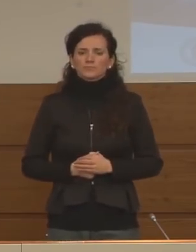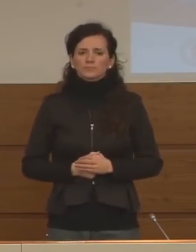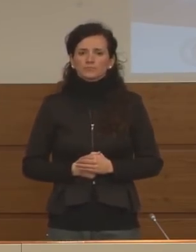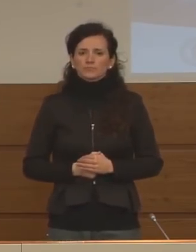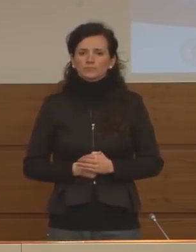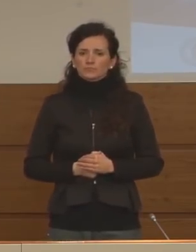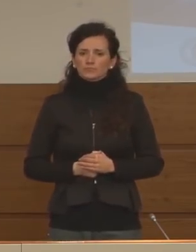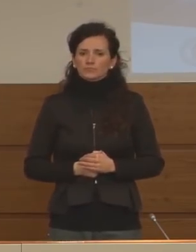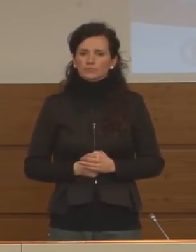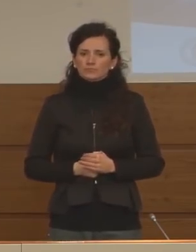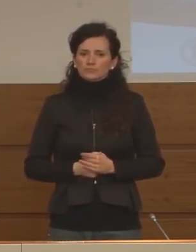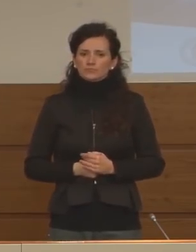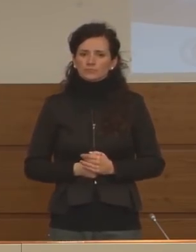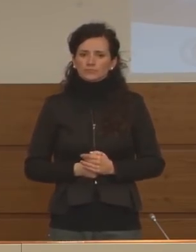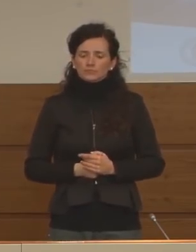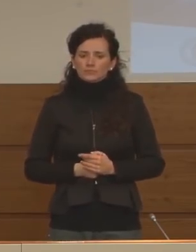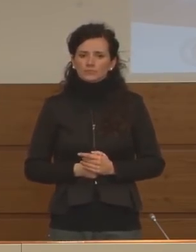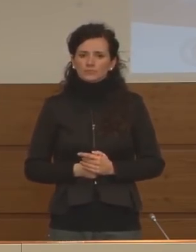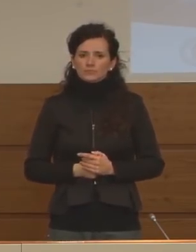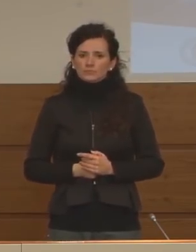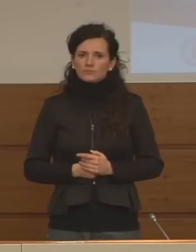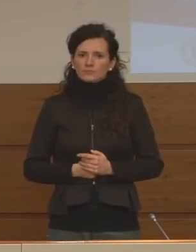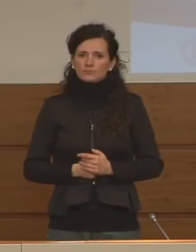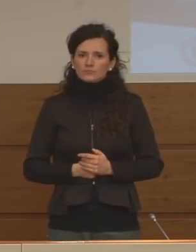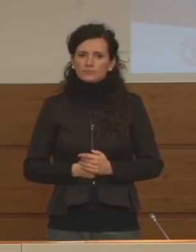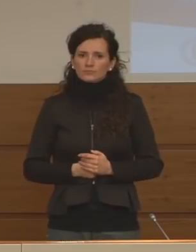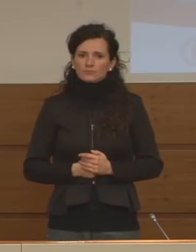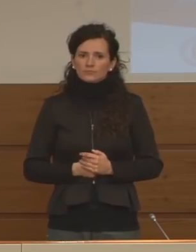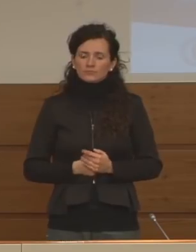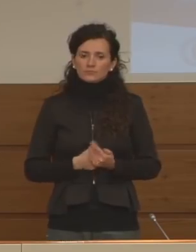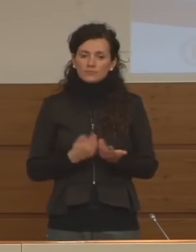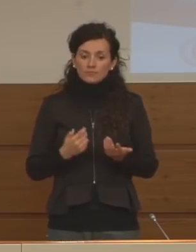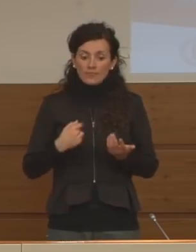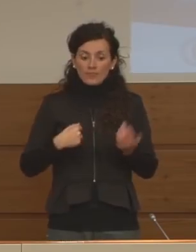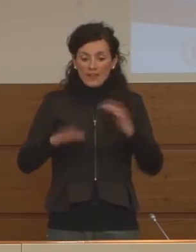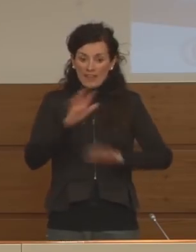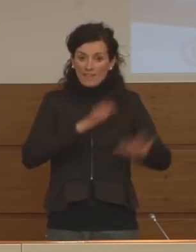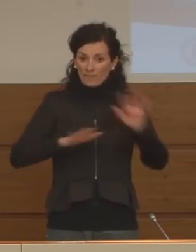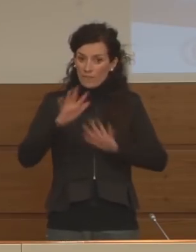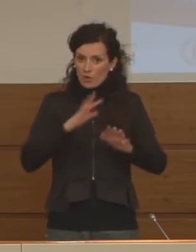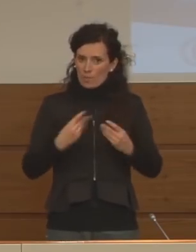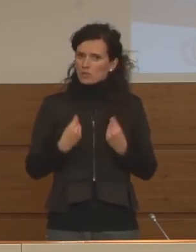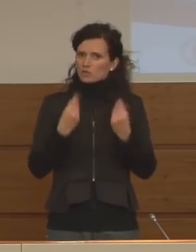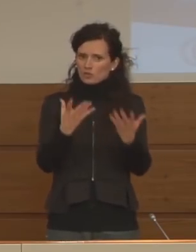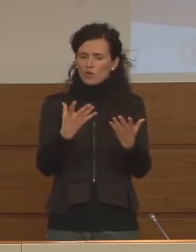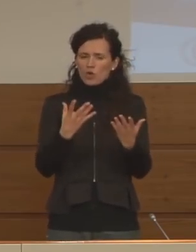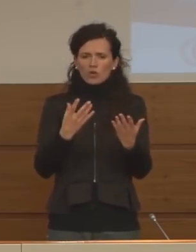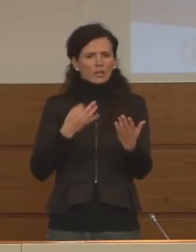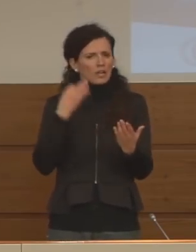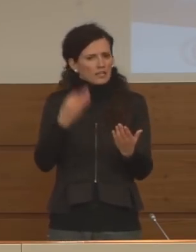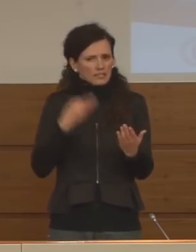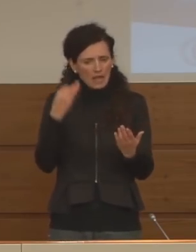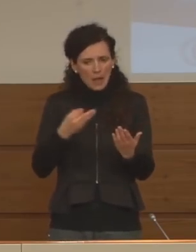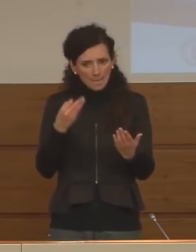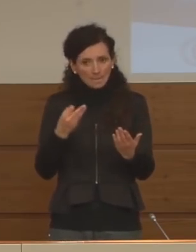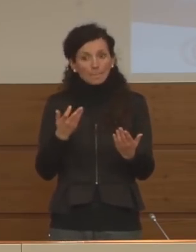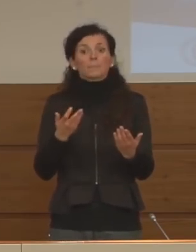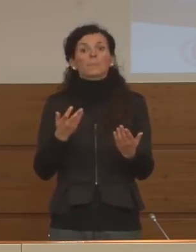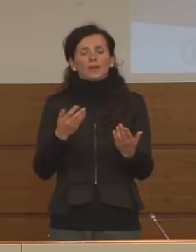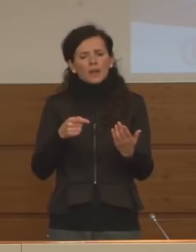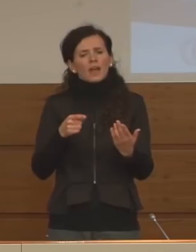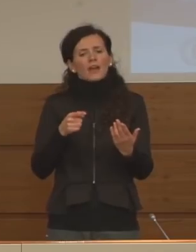sempre per migliorare la nostra informazione nello spirito di